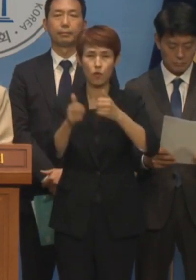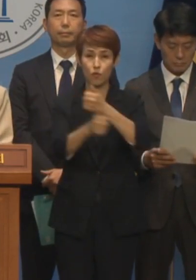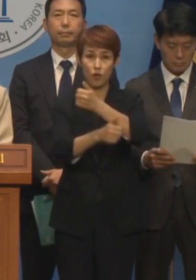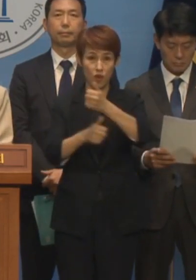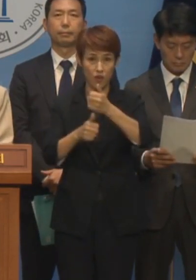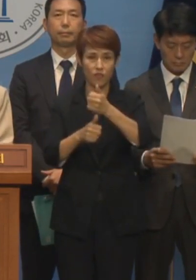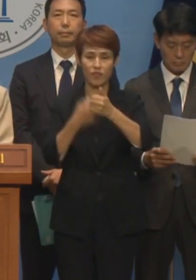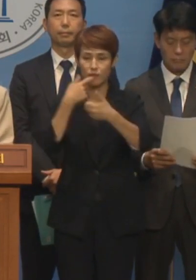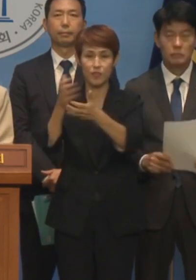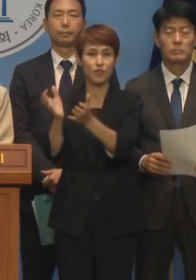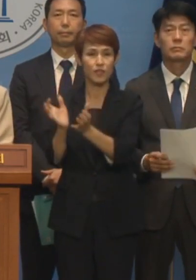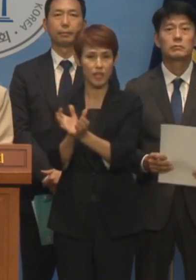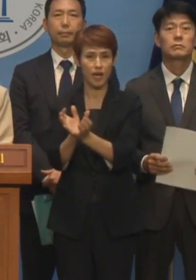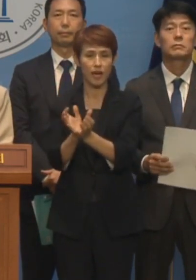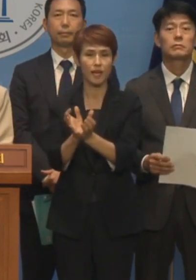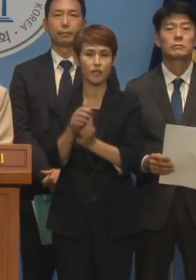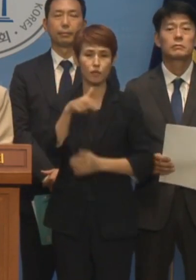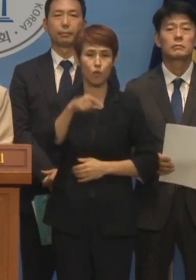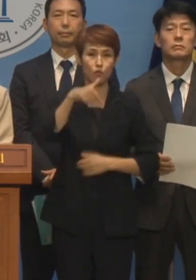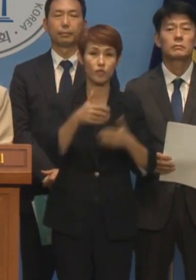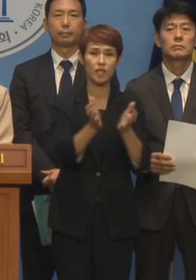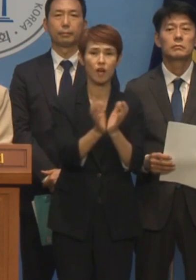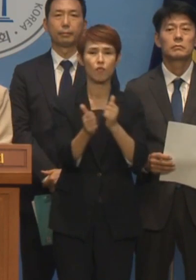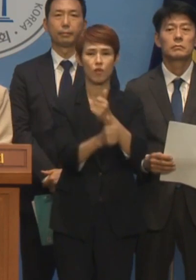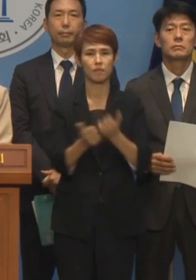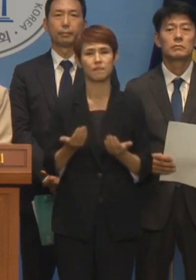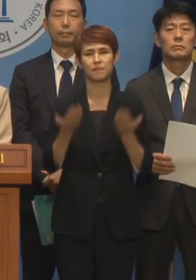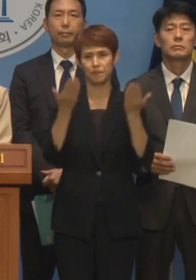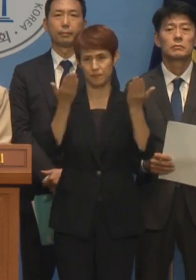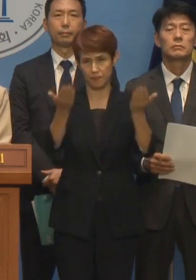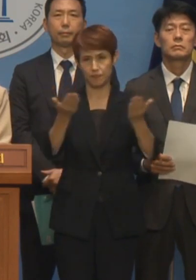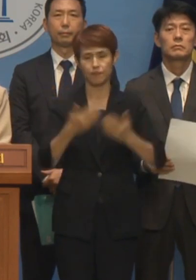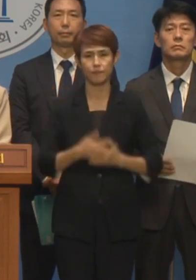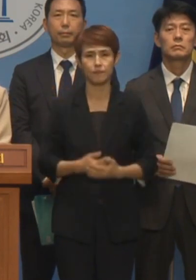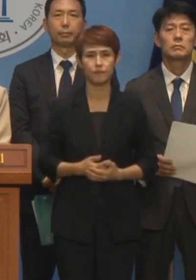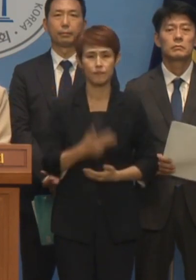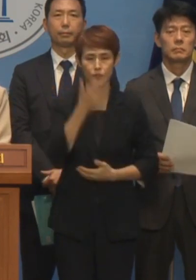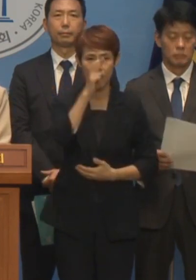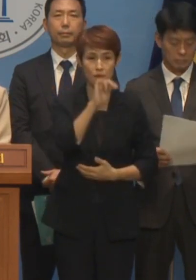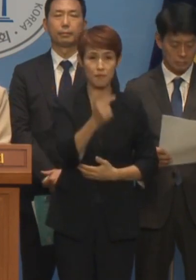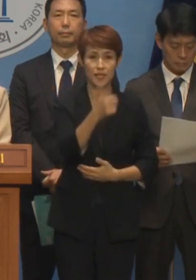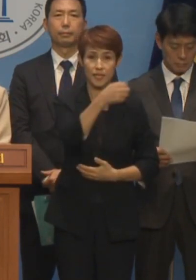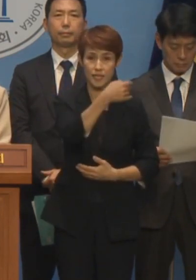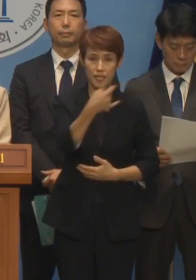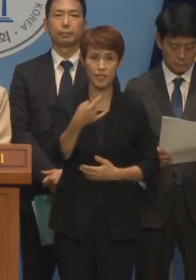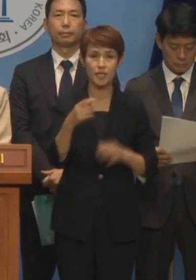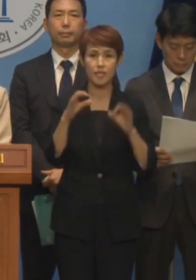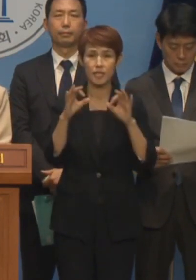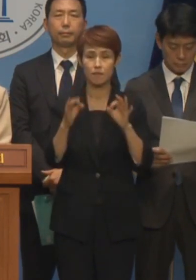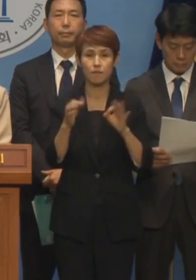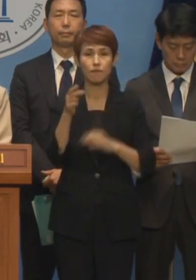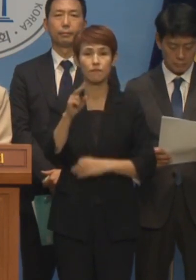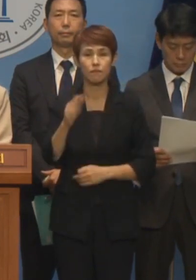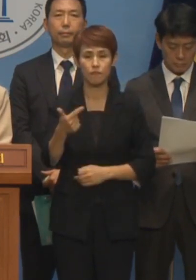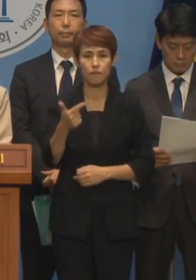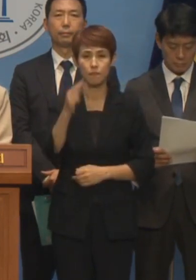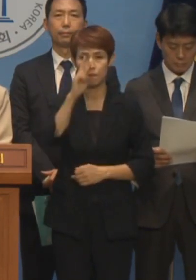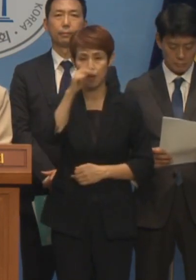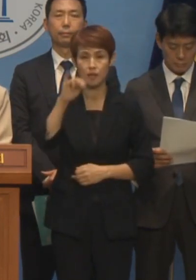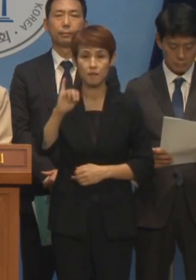과학기술정보방송통신위원회 더불어민주당 조국혁신당 의원 일동 최민희, 김현, 김우영, 노종면,